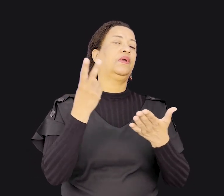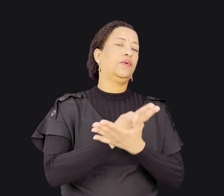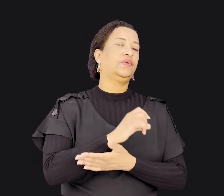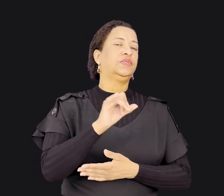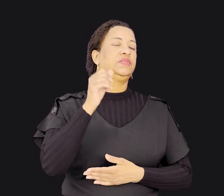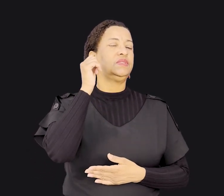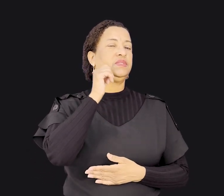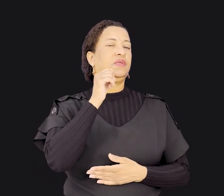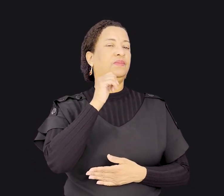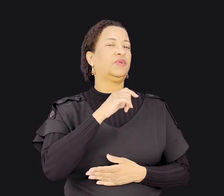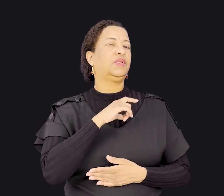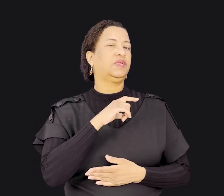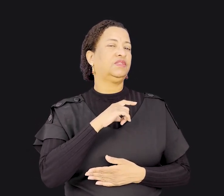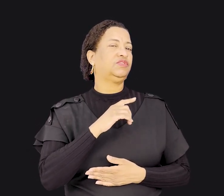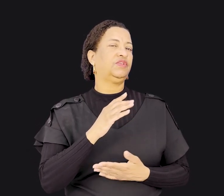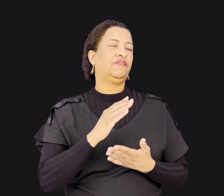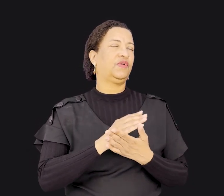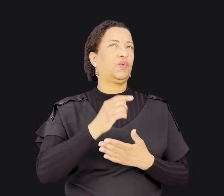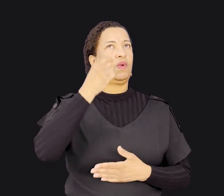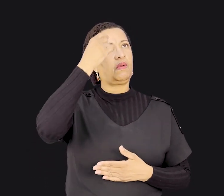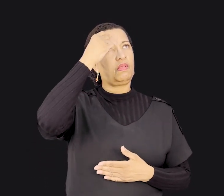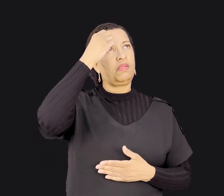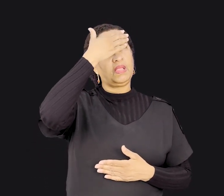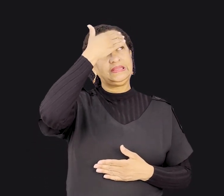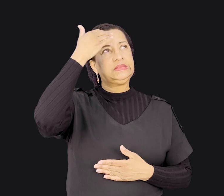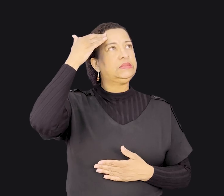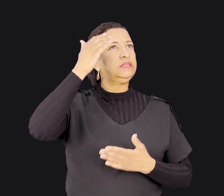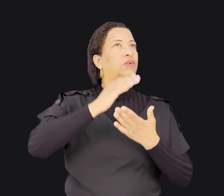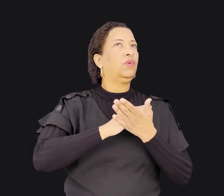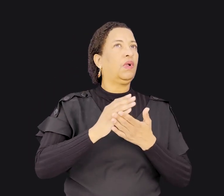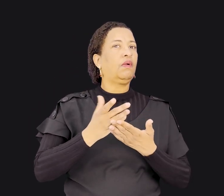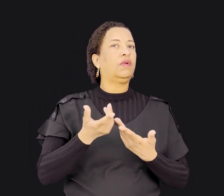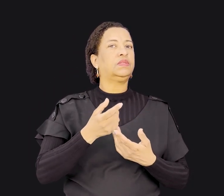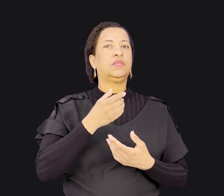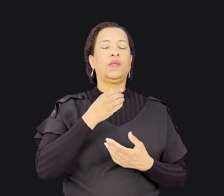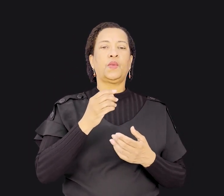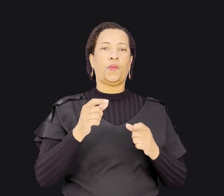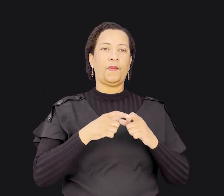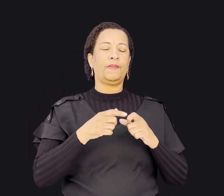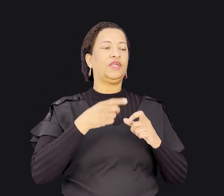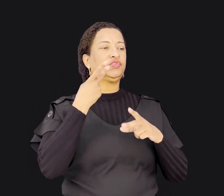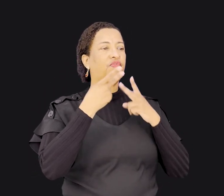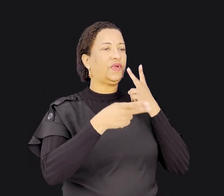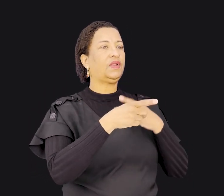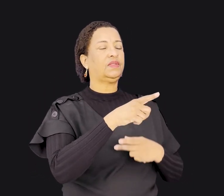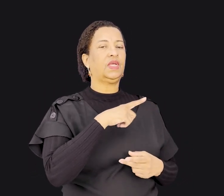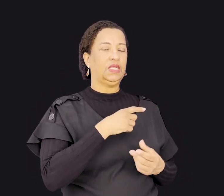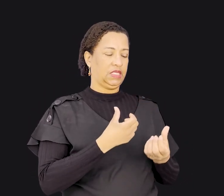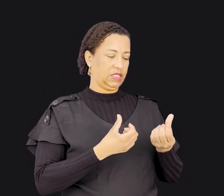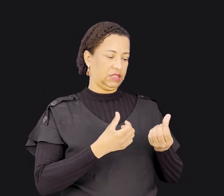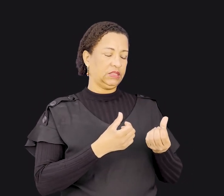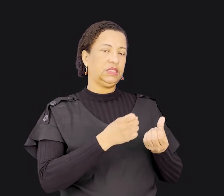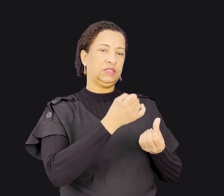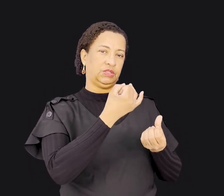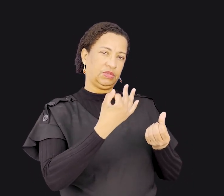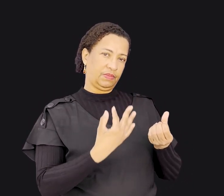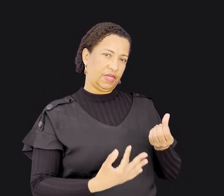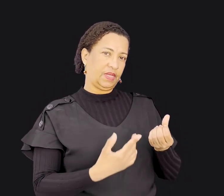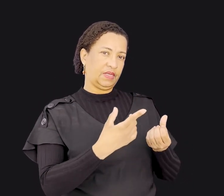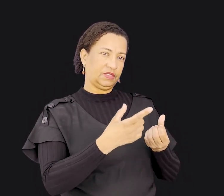a mulher tivesse uma amnésia qualquer e o psiquiatra chegasse ao marido dela e dissesse, aqui estão 6 páginas para você descrever o histórico social